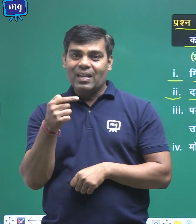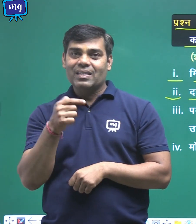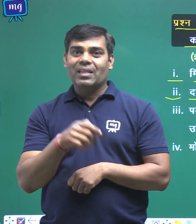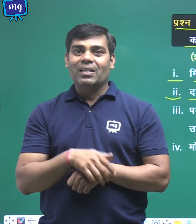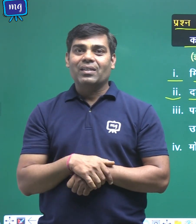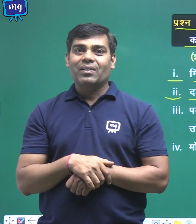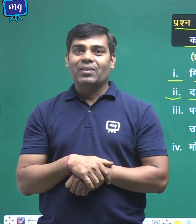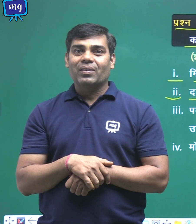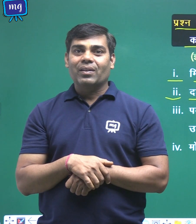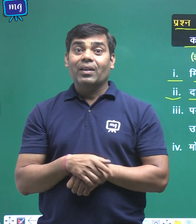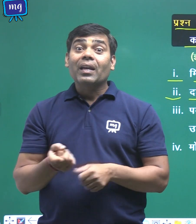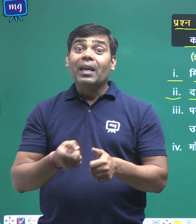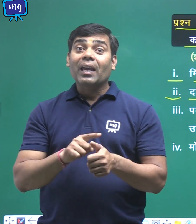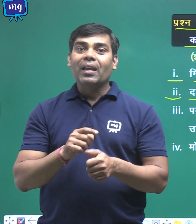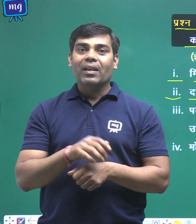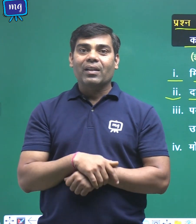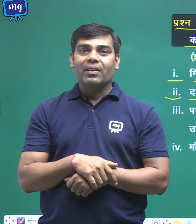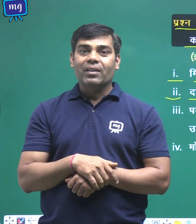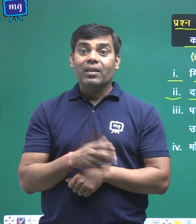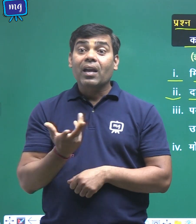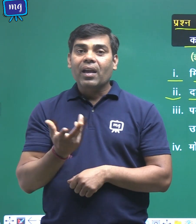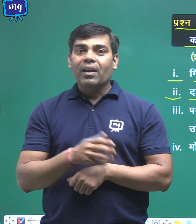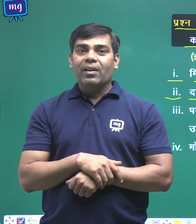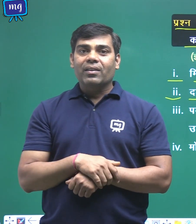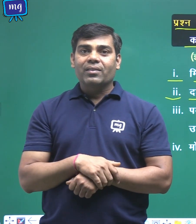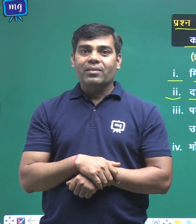खालिस्तान के। क्या आएगा?